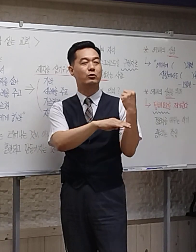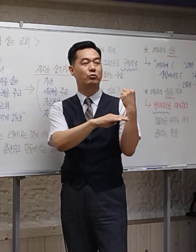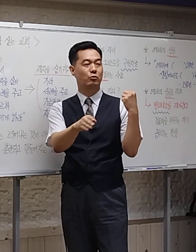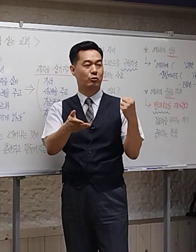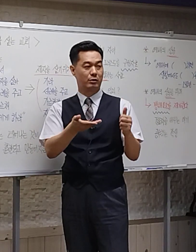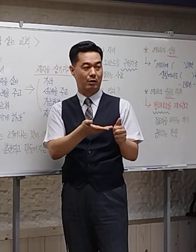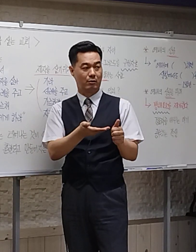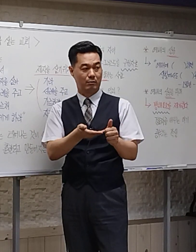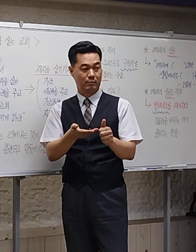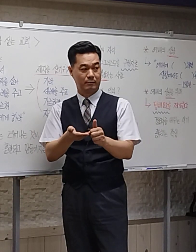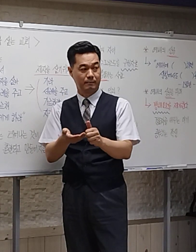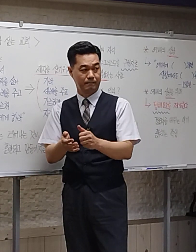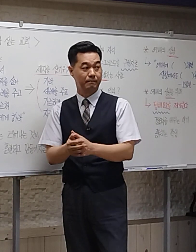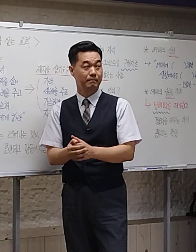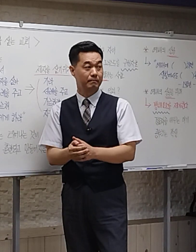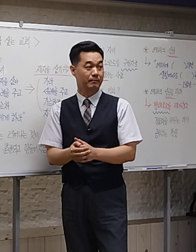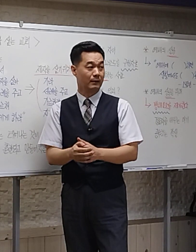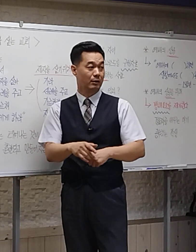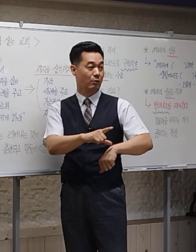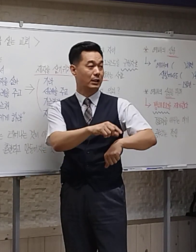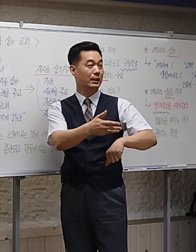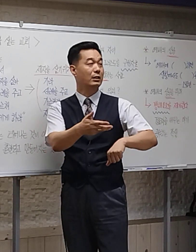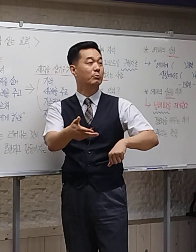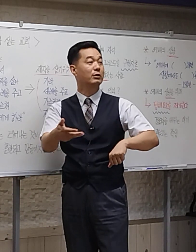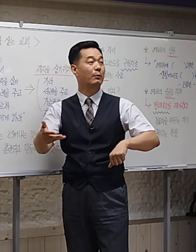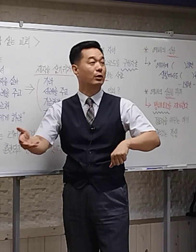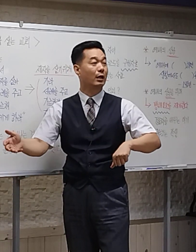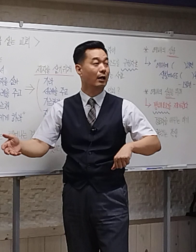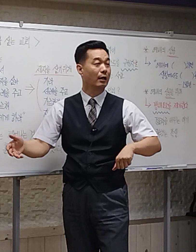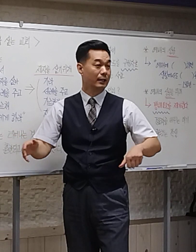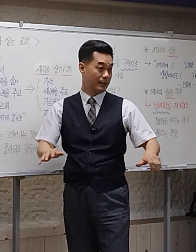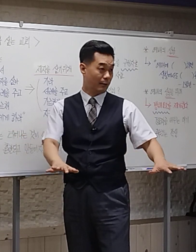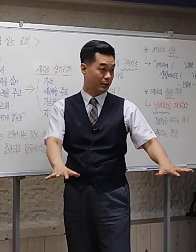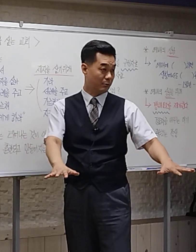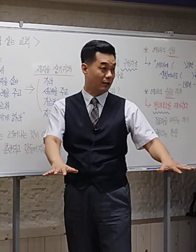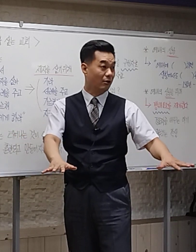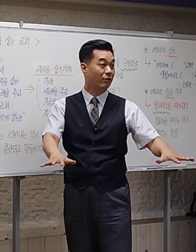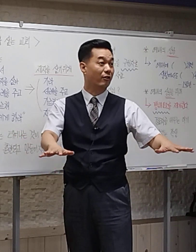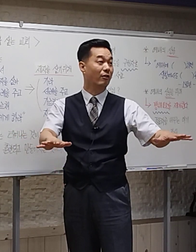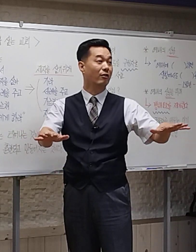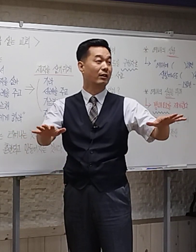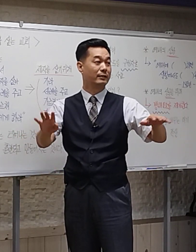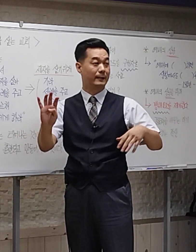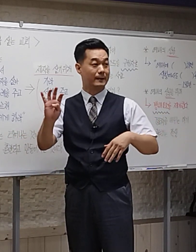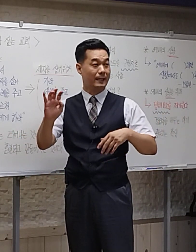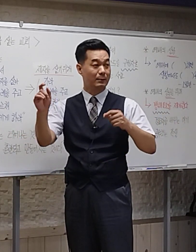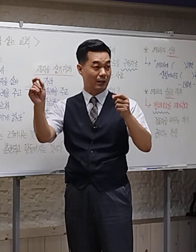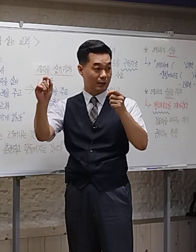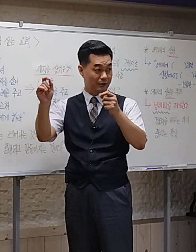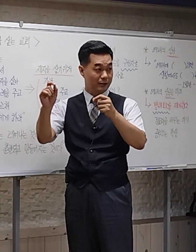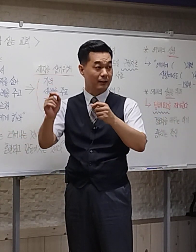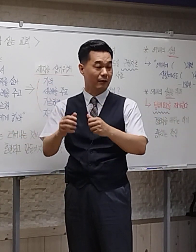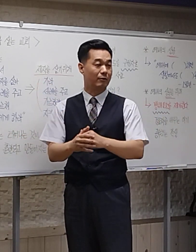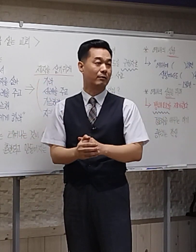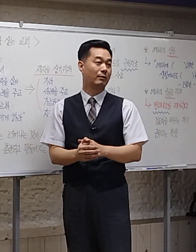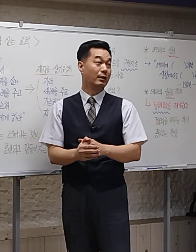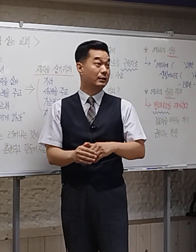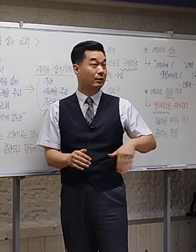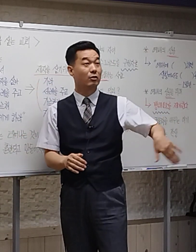기준으로 줬어요. 그리고 이제 시간이 좀 흐르다 보니까 이 사람들 지금 다 늙어서 이제 40이 가까워졌어요. 이제 그러다가